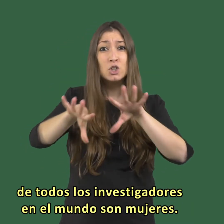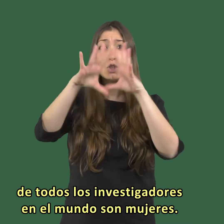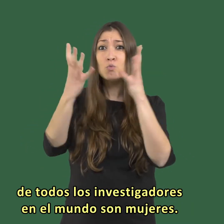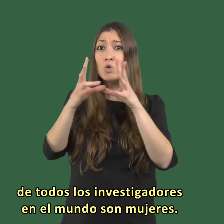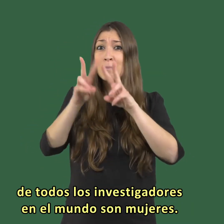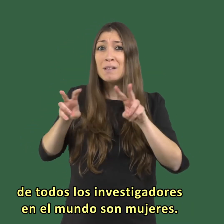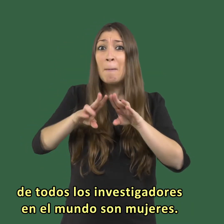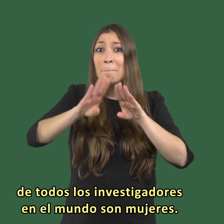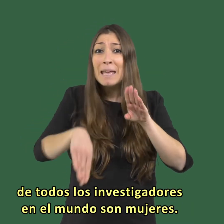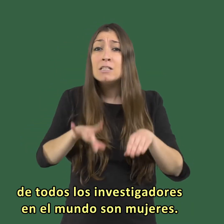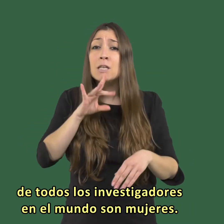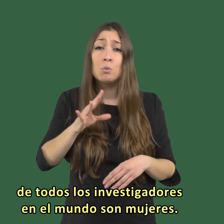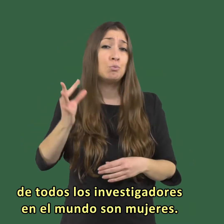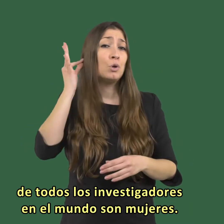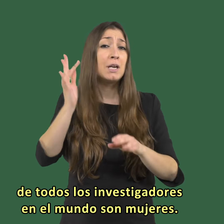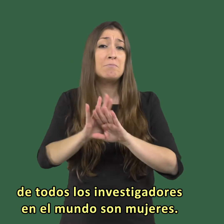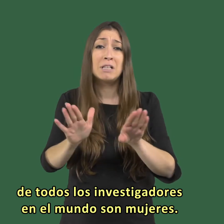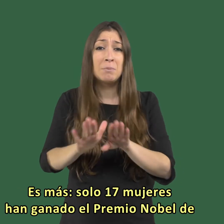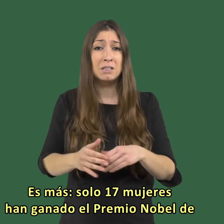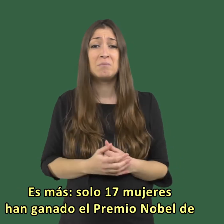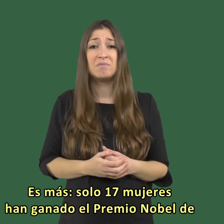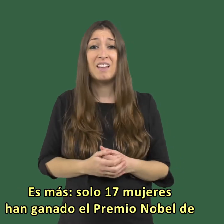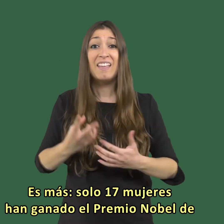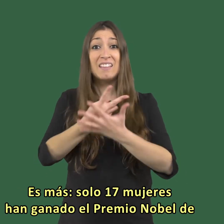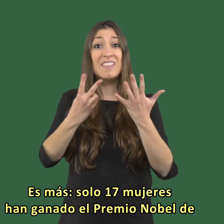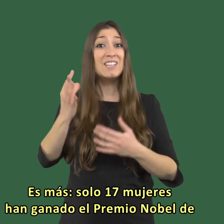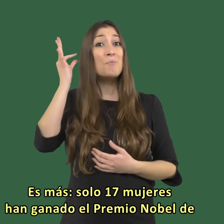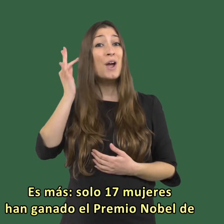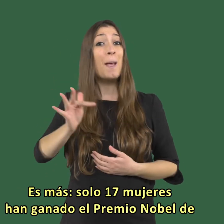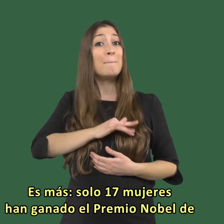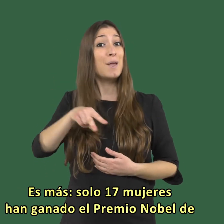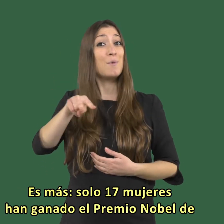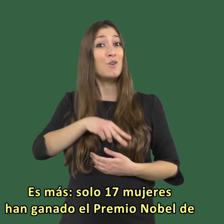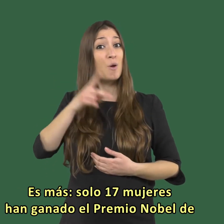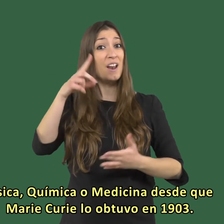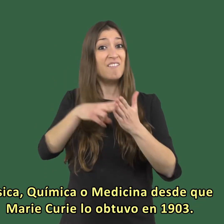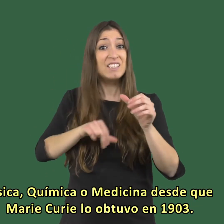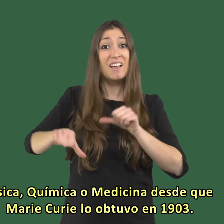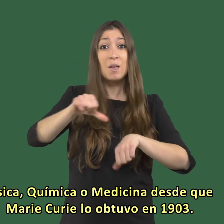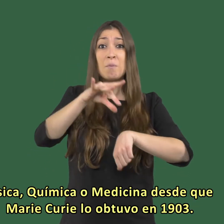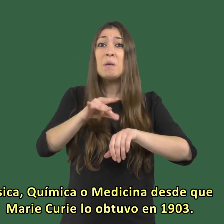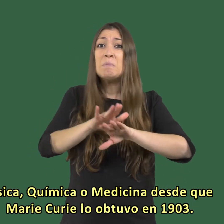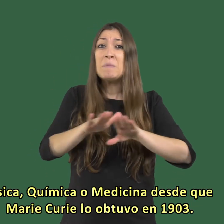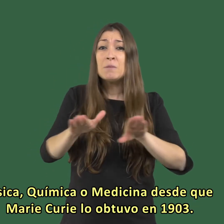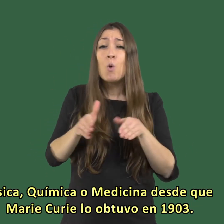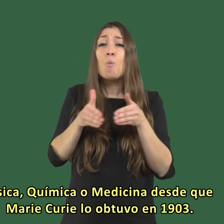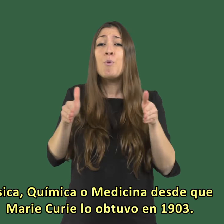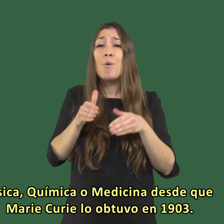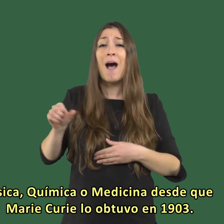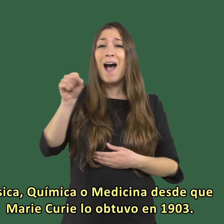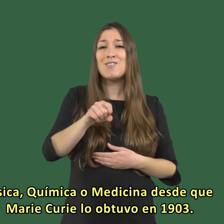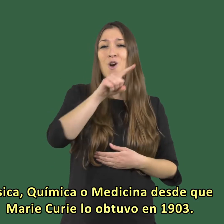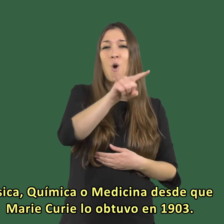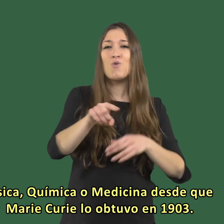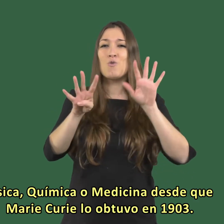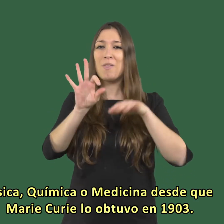los investigadores en el mundo son mujeres. Es más, solo 17 mujeres han ganado el Premio Nobel de Física, Química o Medicina desde que